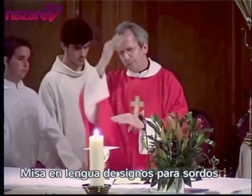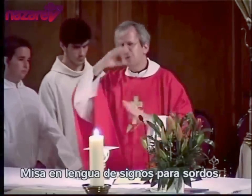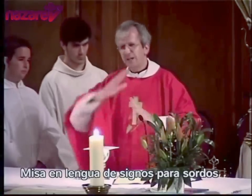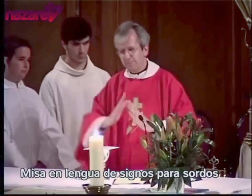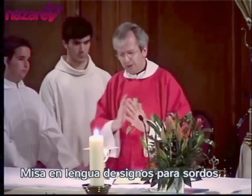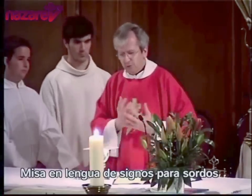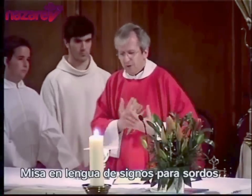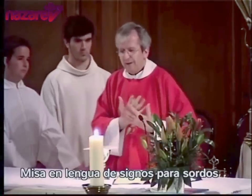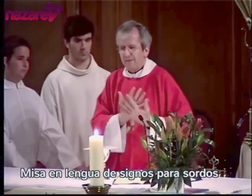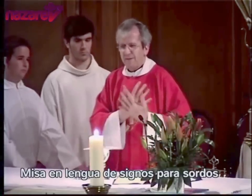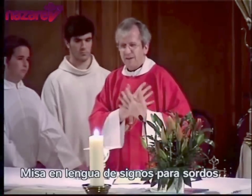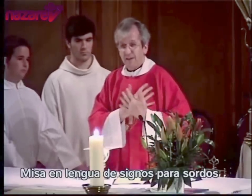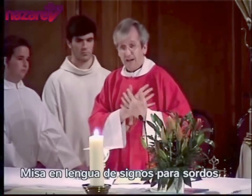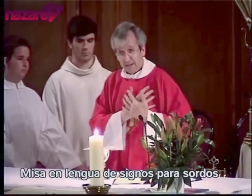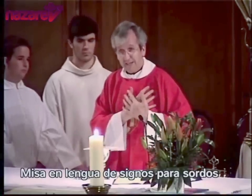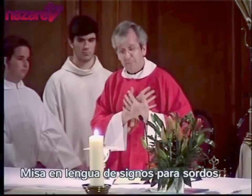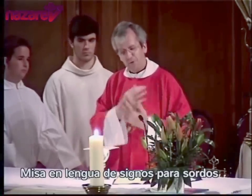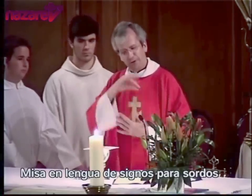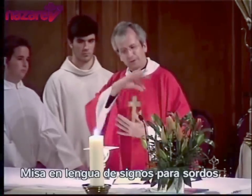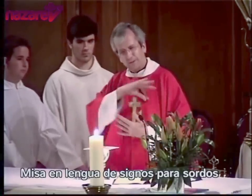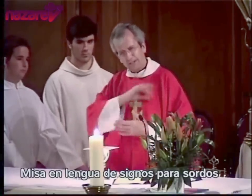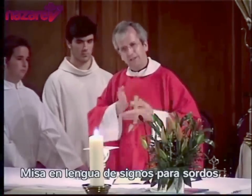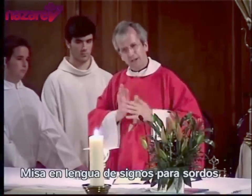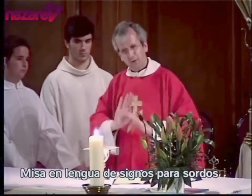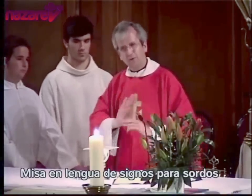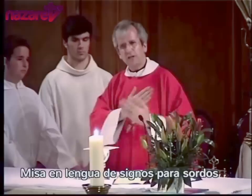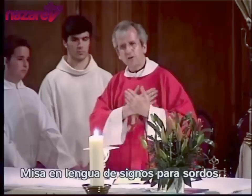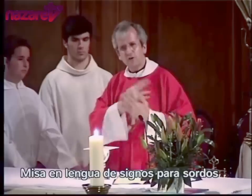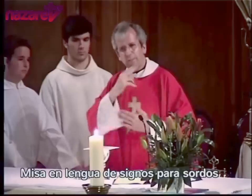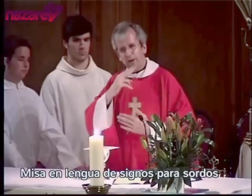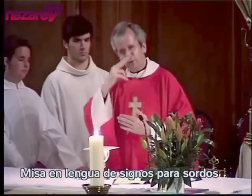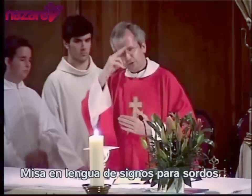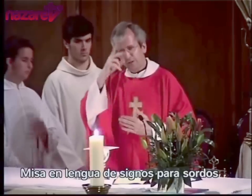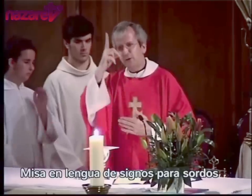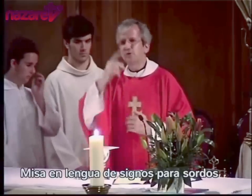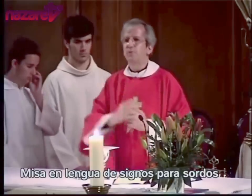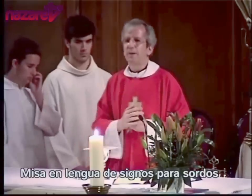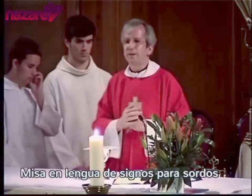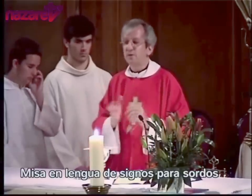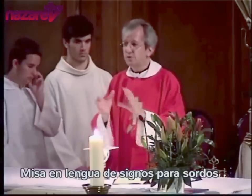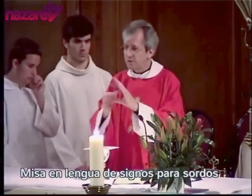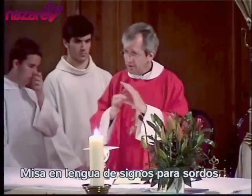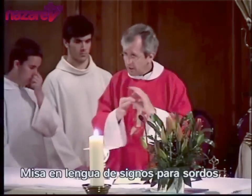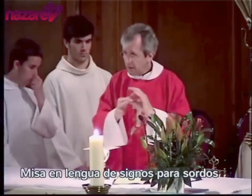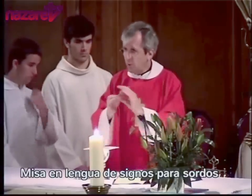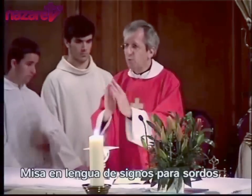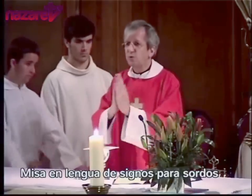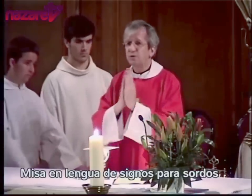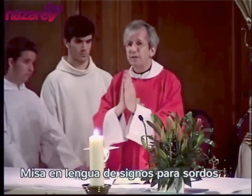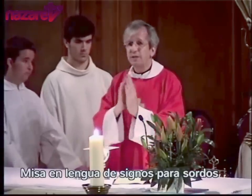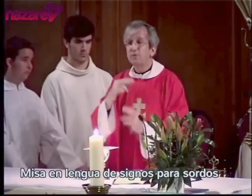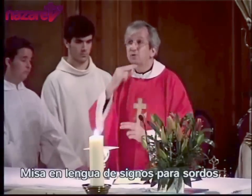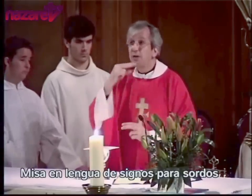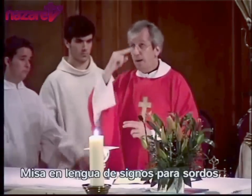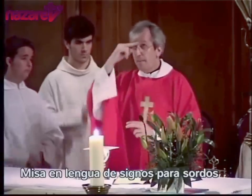le pedimos al Espíritu que encienda ese amor de sentirnos hijos amados de nuestro Padre Dios. Y